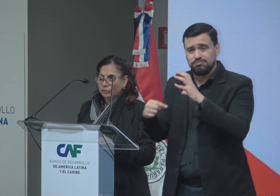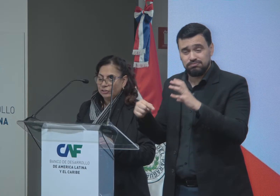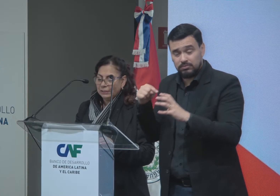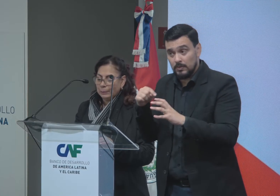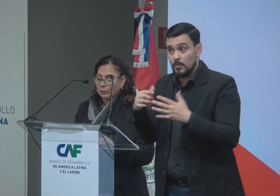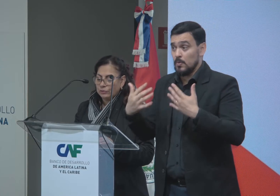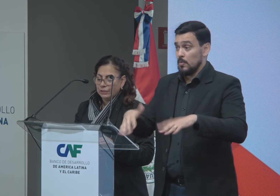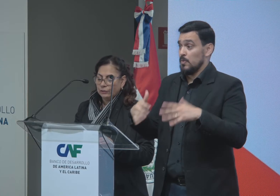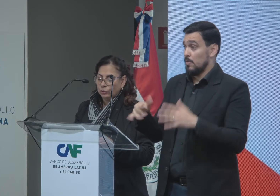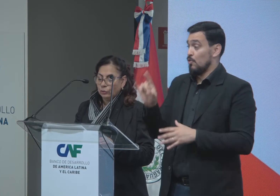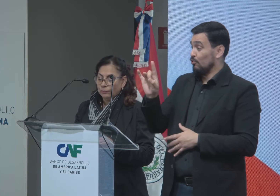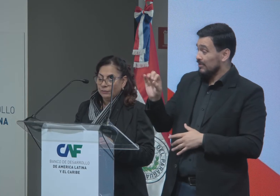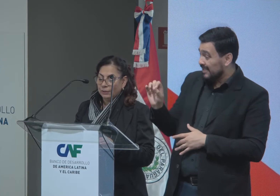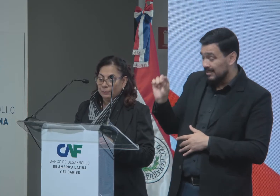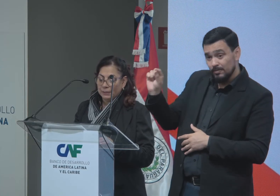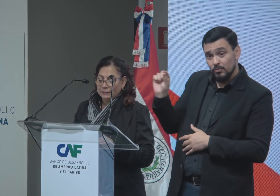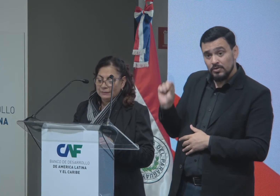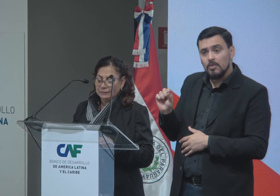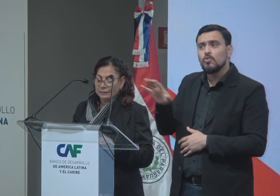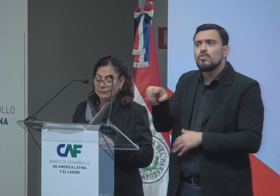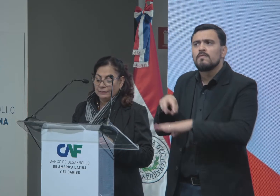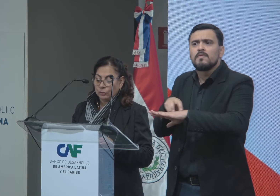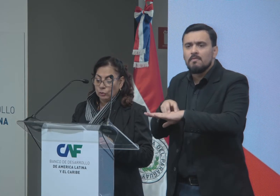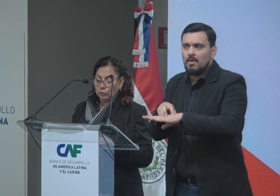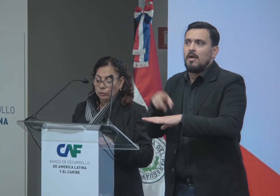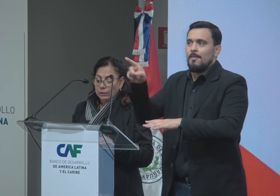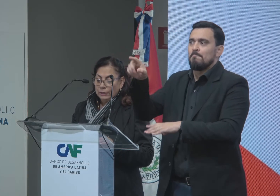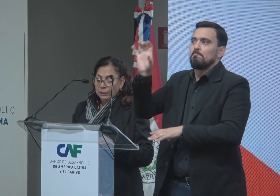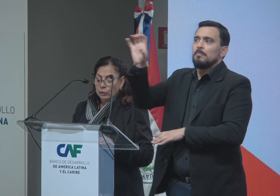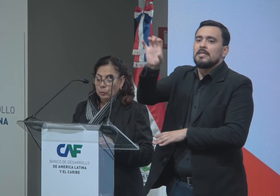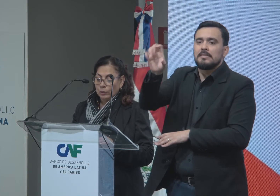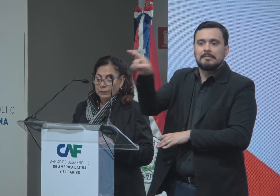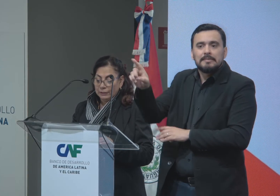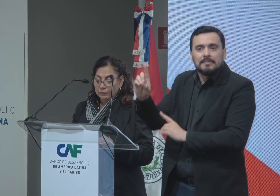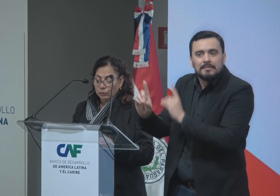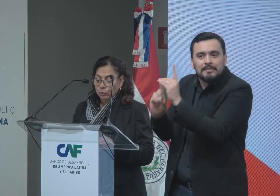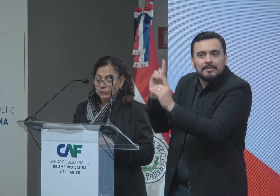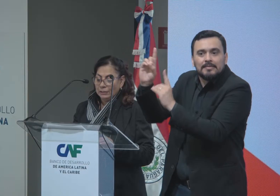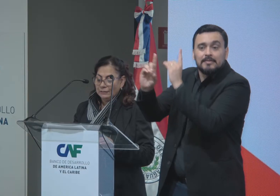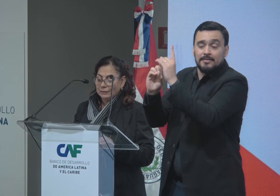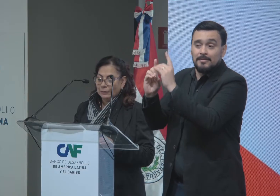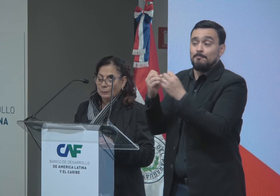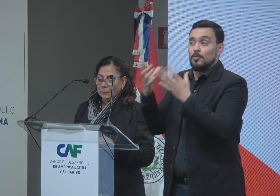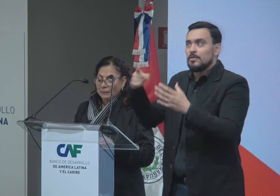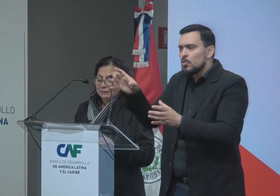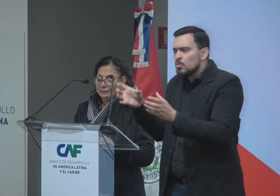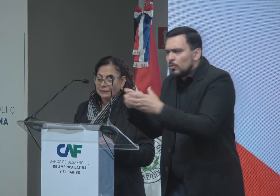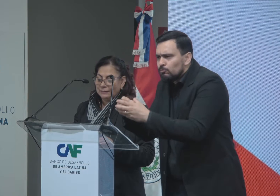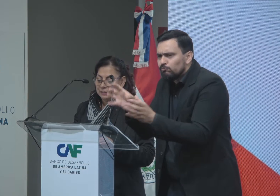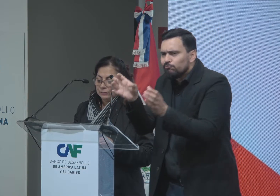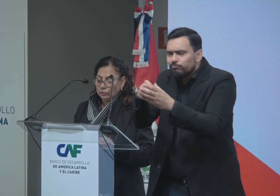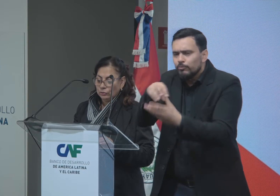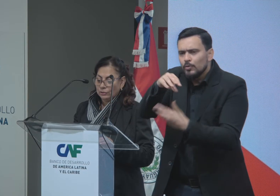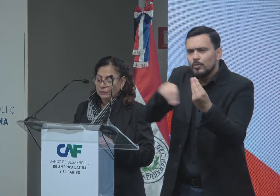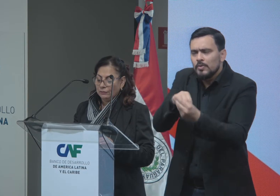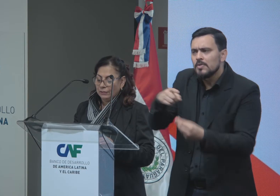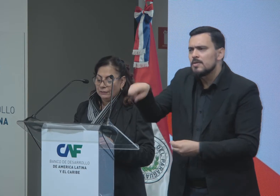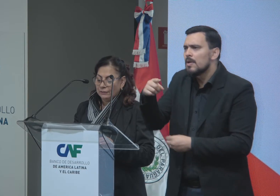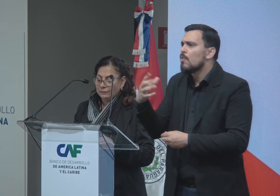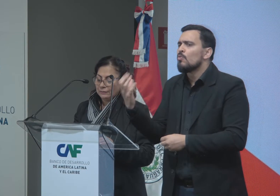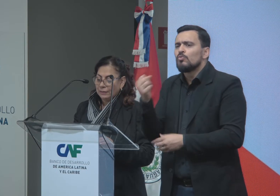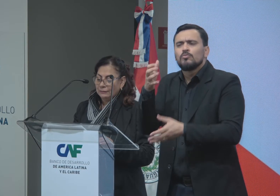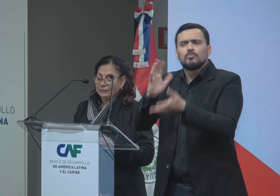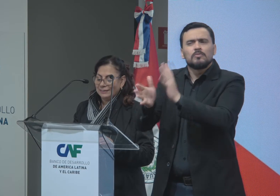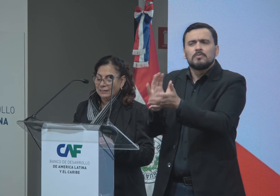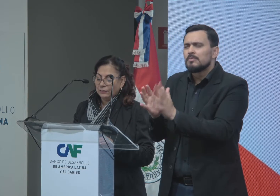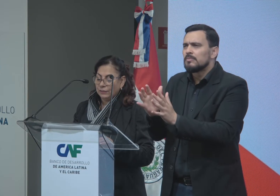del 80% vive en países en desarrollo y como colectivo utilizan más de 300 diferentes